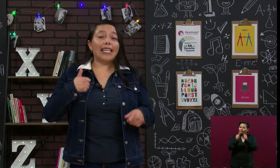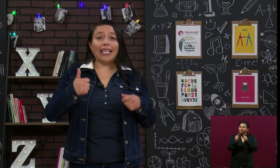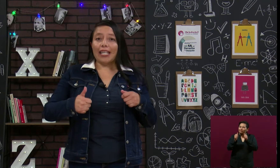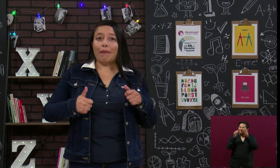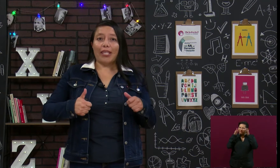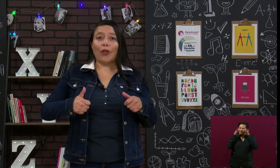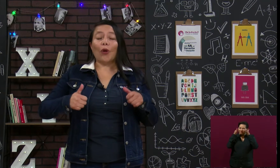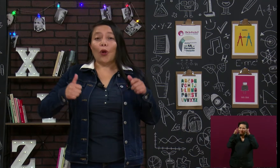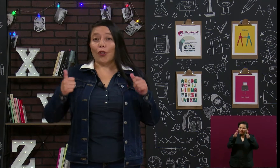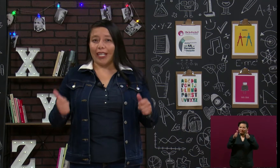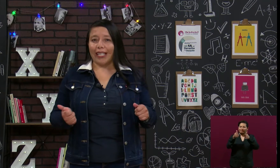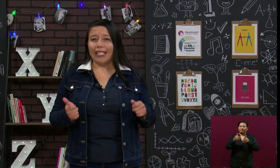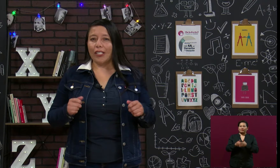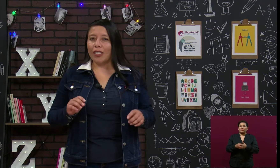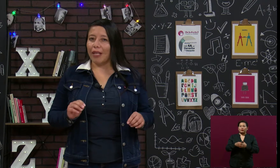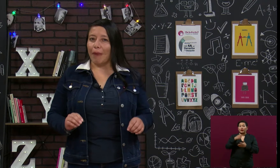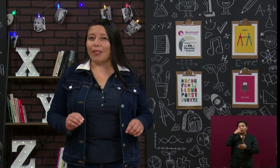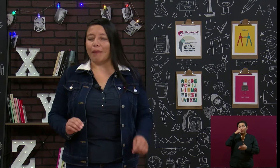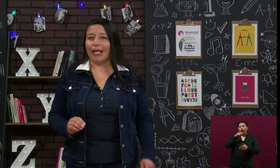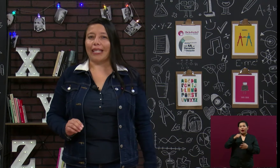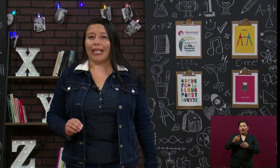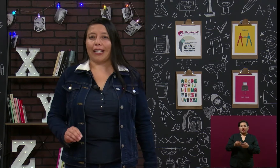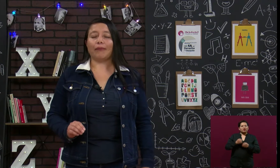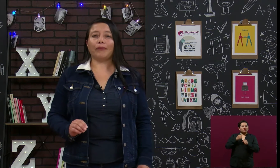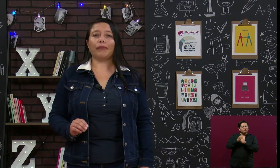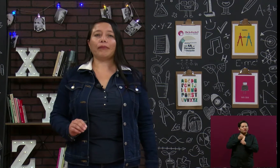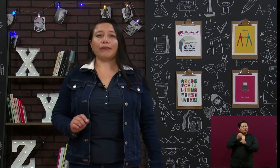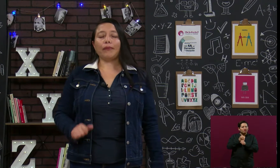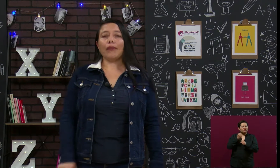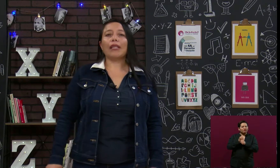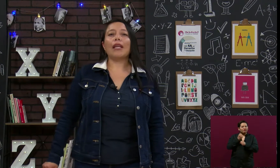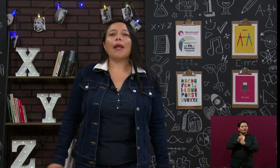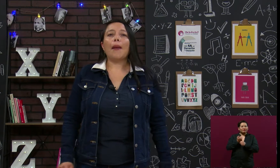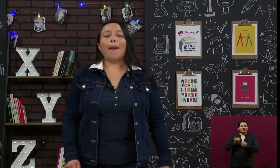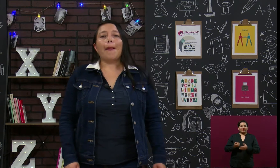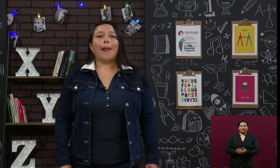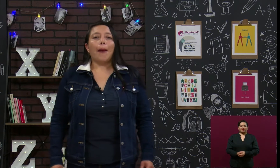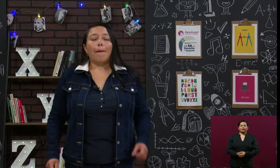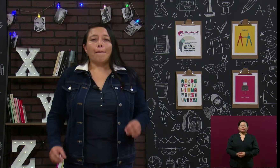para seguir repitiendo los ejercicios que vamos a practicar.